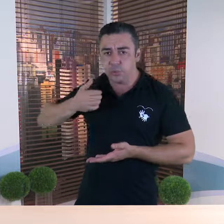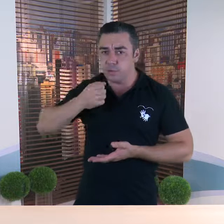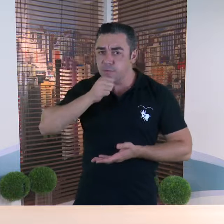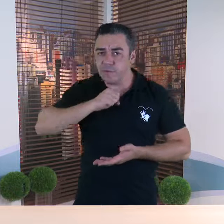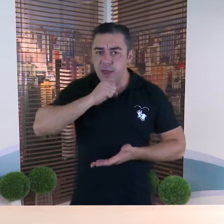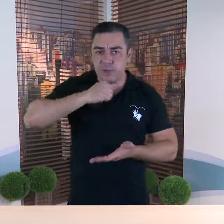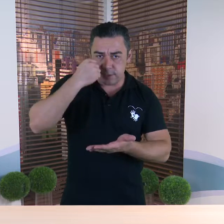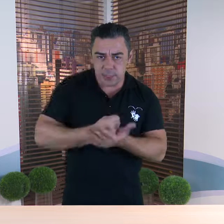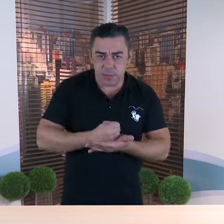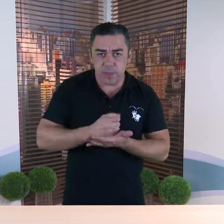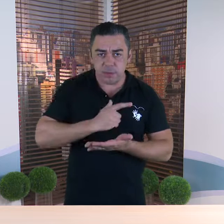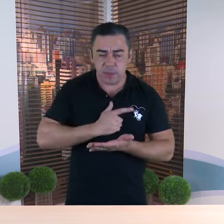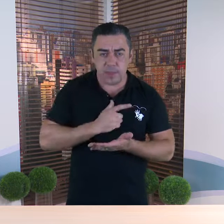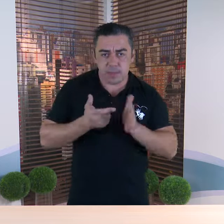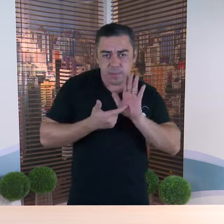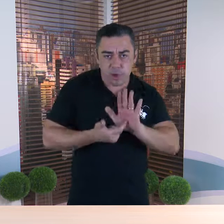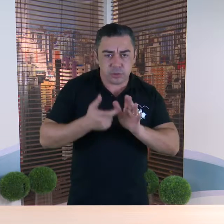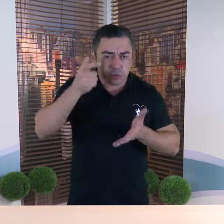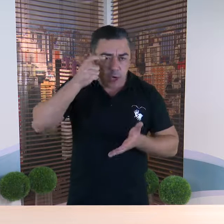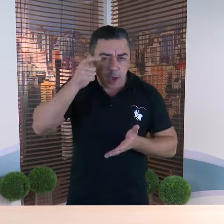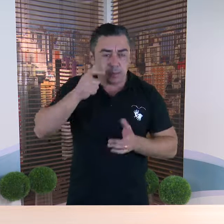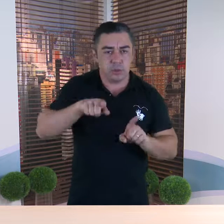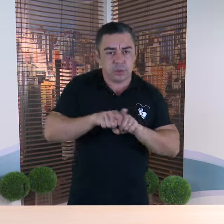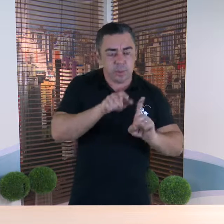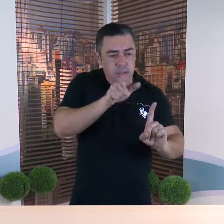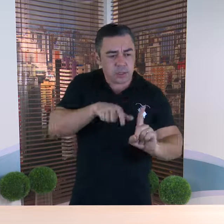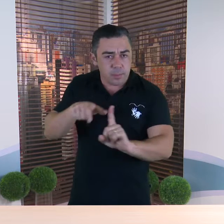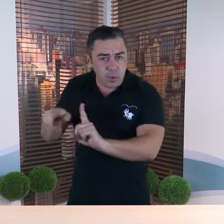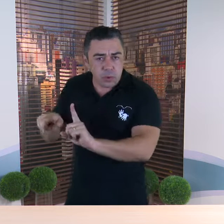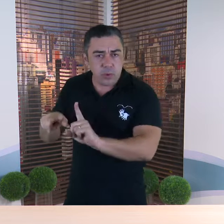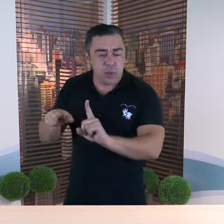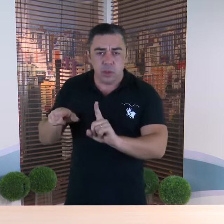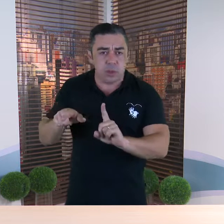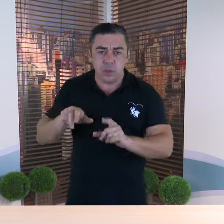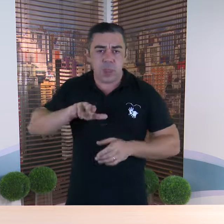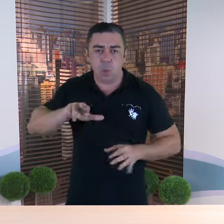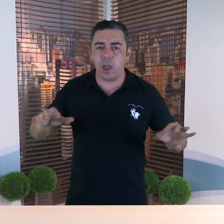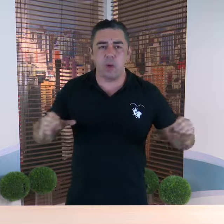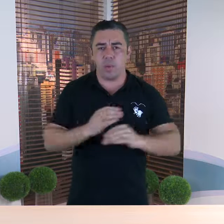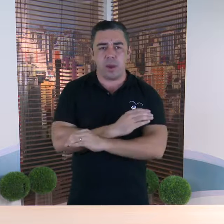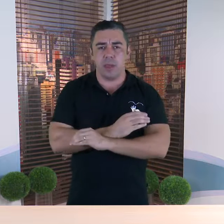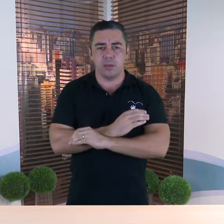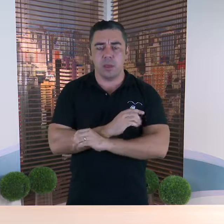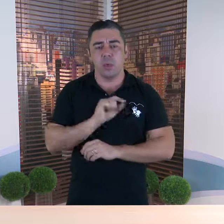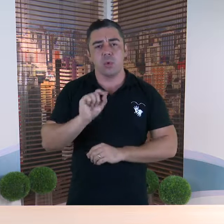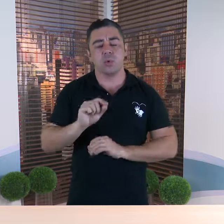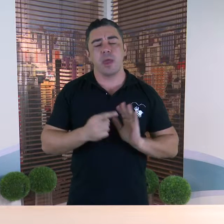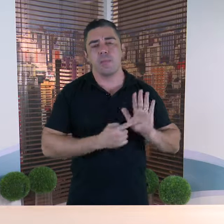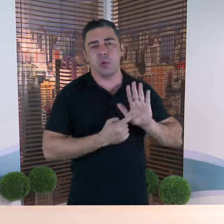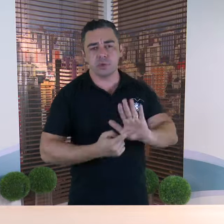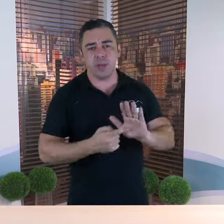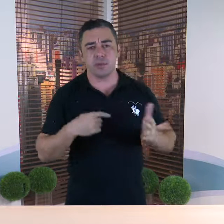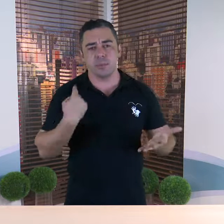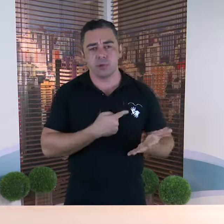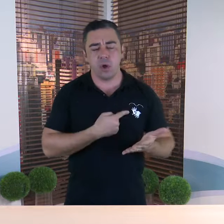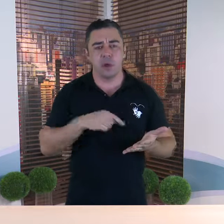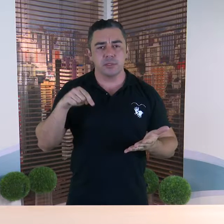Testamento possui sobre o diabo e os demônios é menos completa do que aquela que é dada